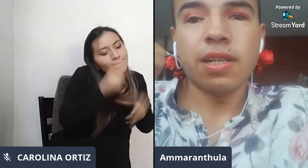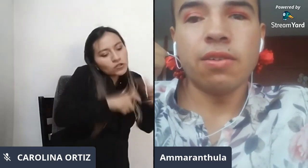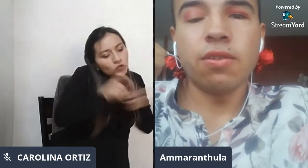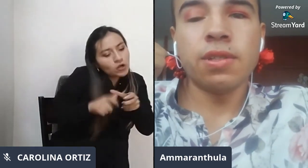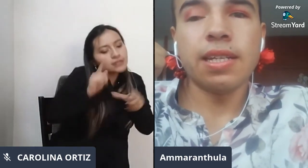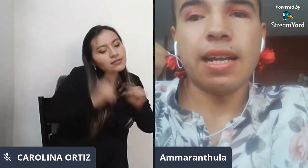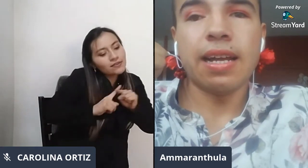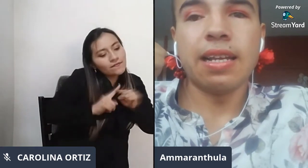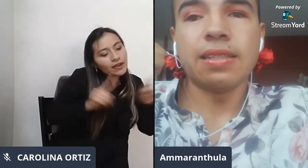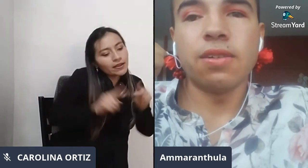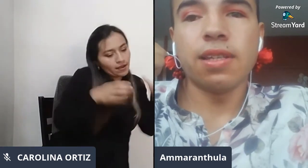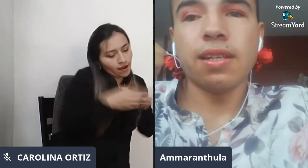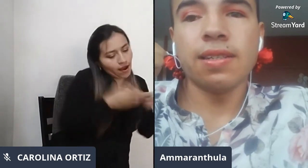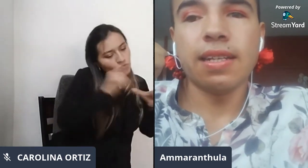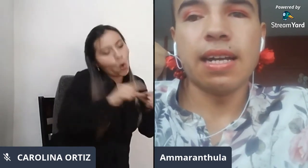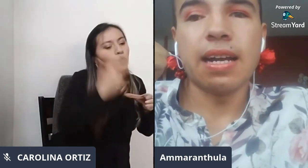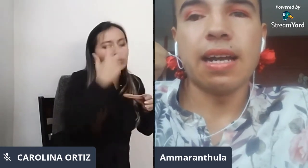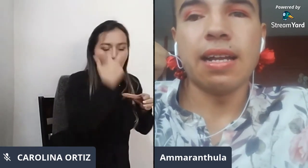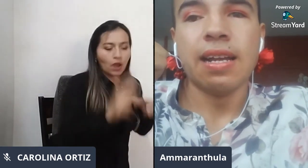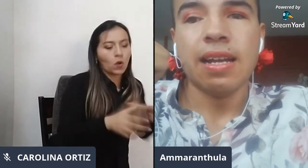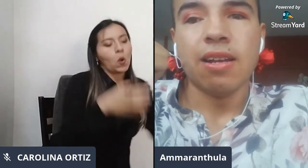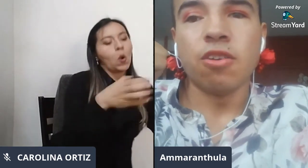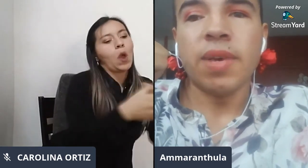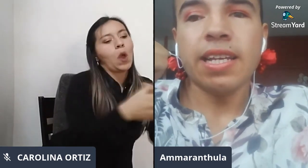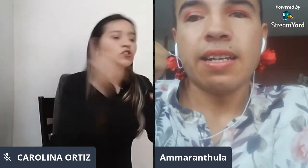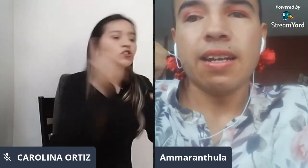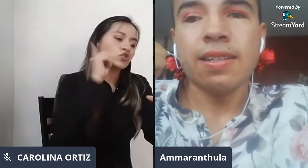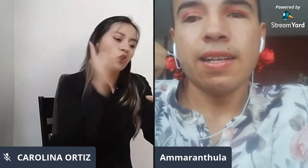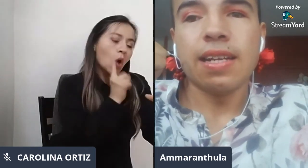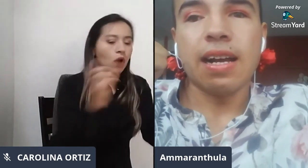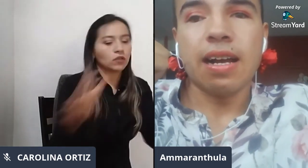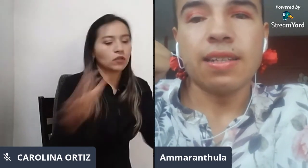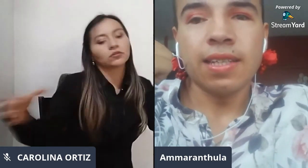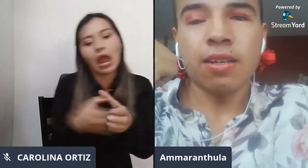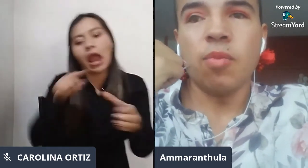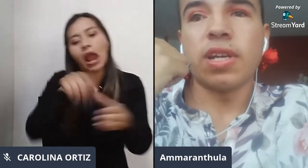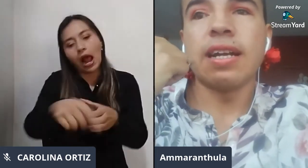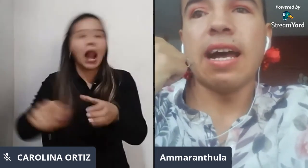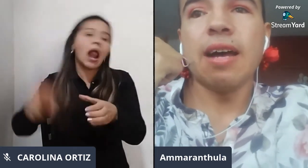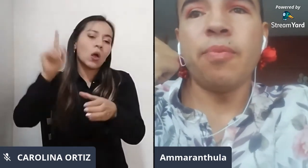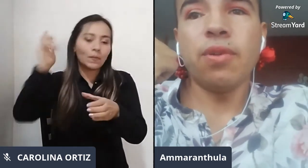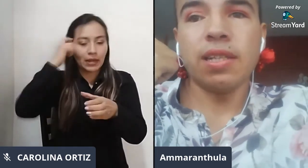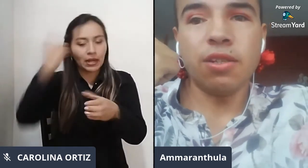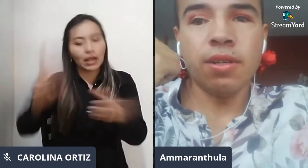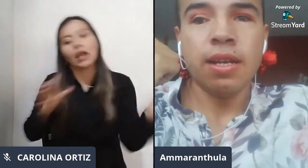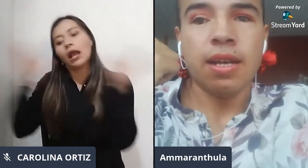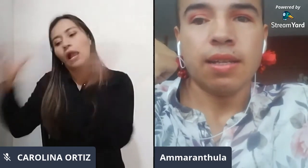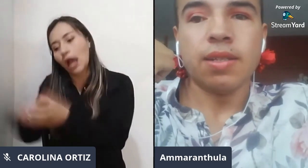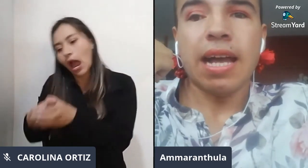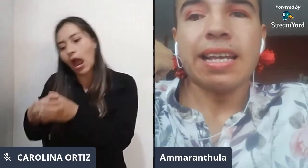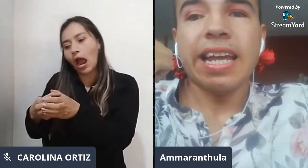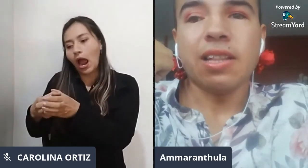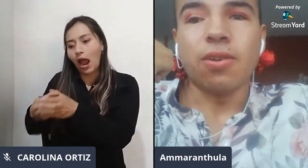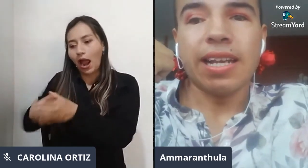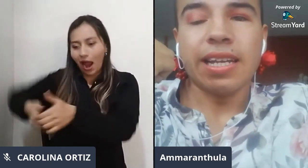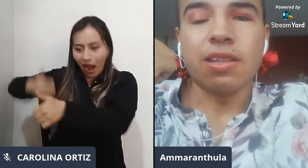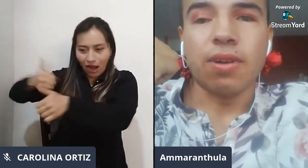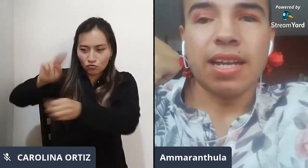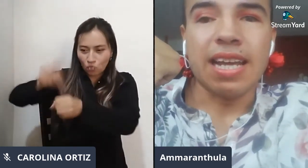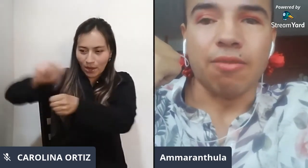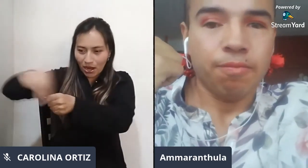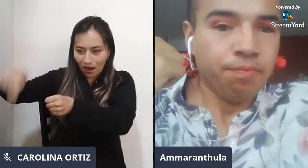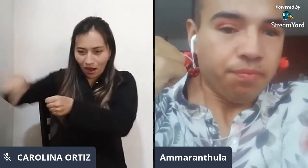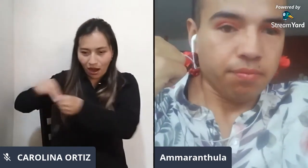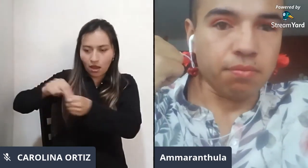aquí los ciegos, allá las sordas, allá los maricas, allá, sí, como que cada población,